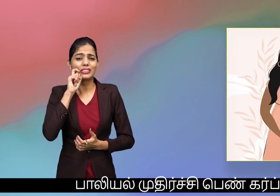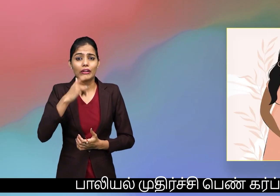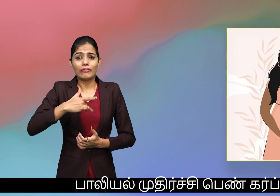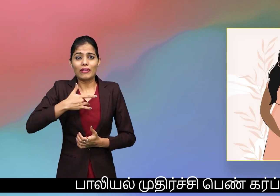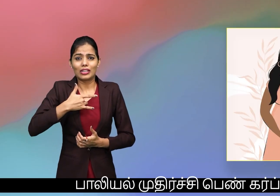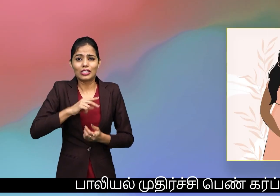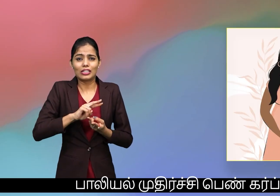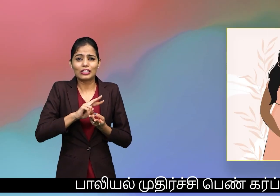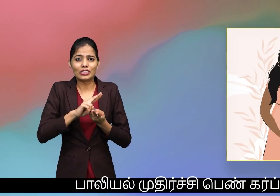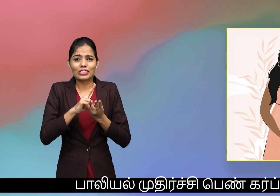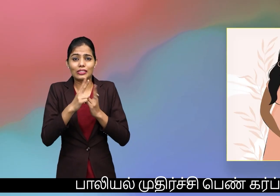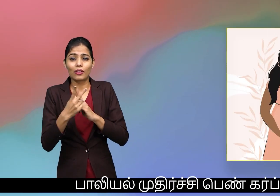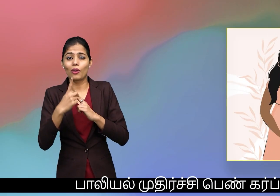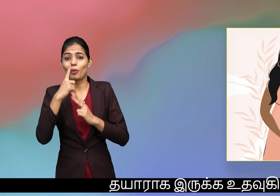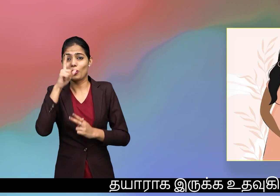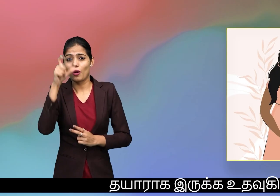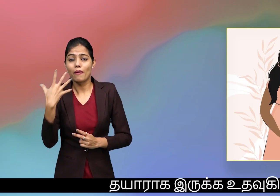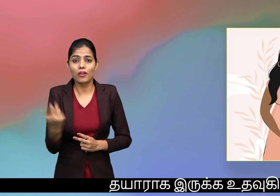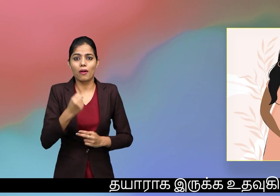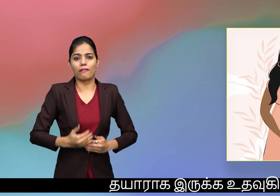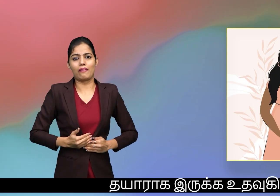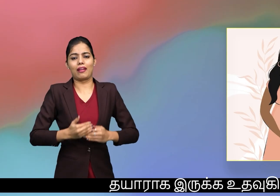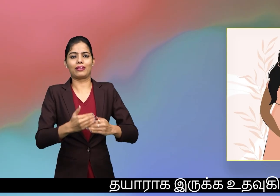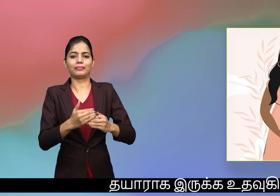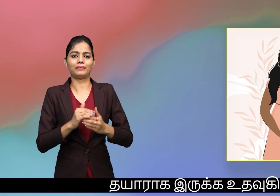பாலியல் முதிர்ச்சி பெண் கர்ப்பத்திற்கு தயாராக இருக்க உதவுகிறது.